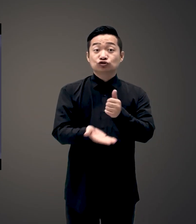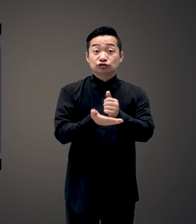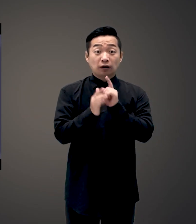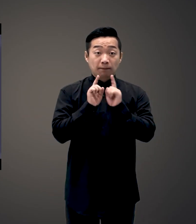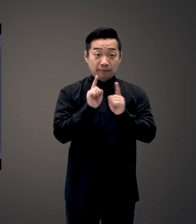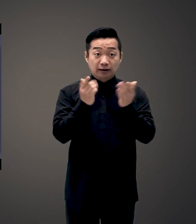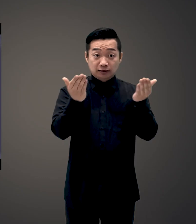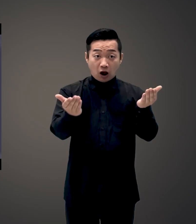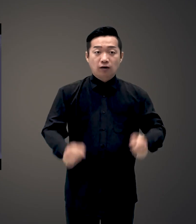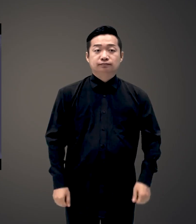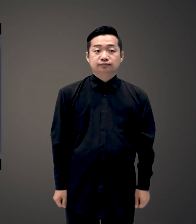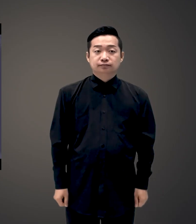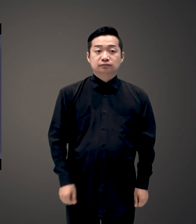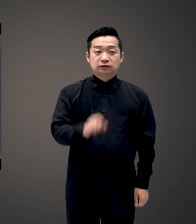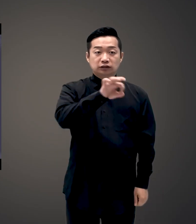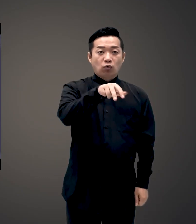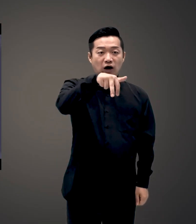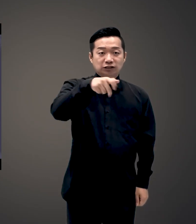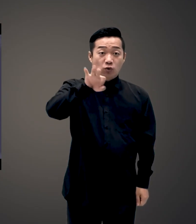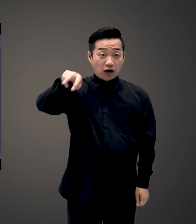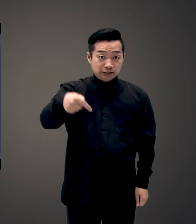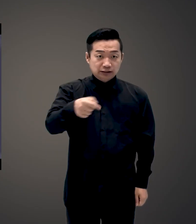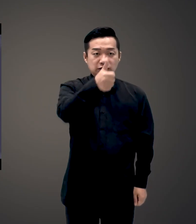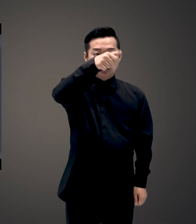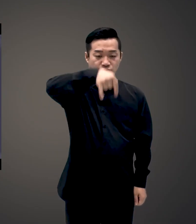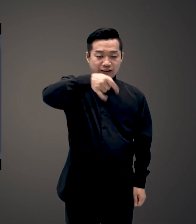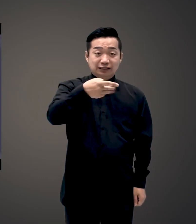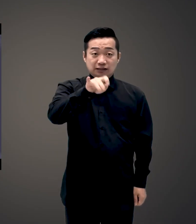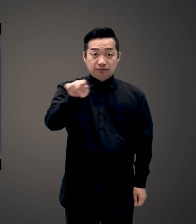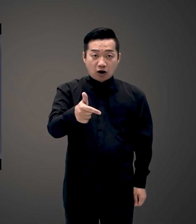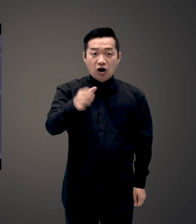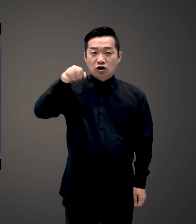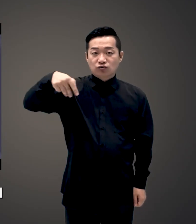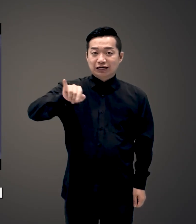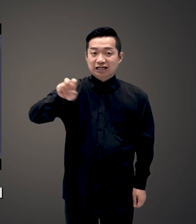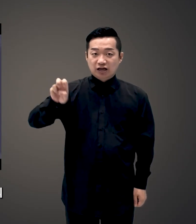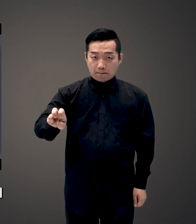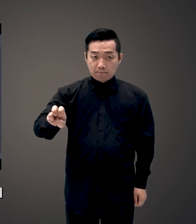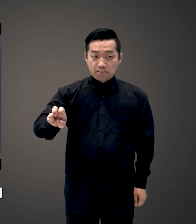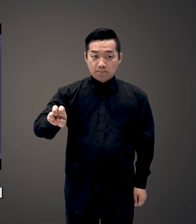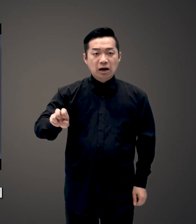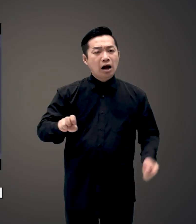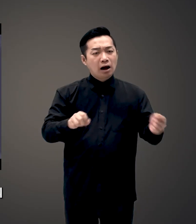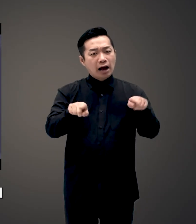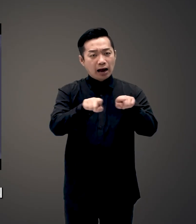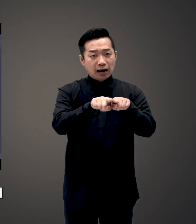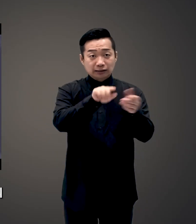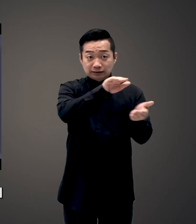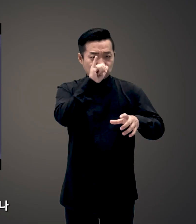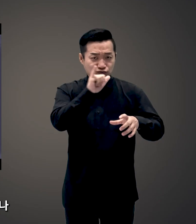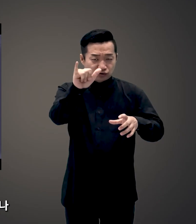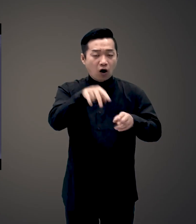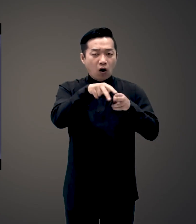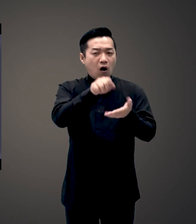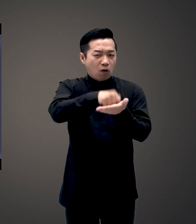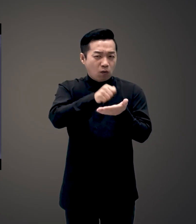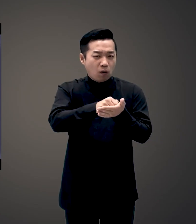새로운 아름다움을 발견할 수 있을지도 몰라요. 도서명 취미는 식물.